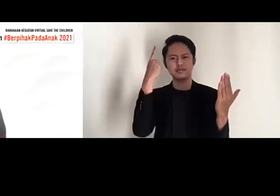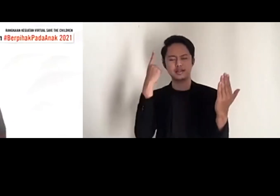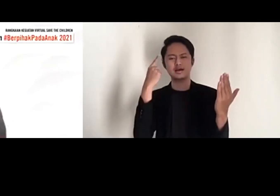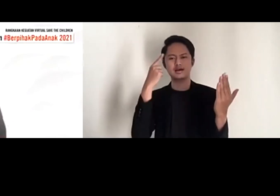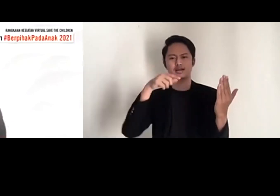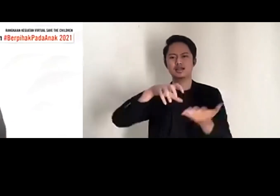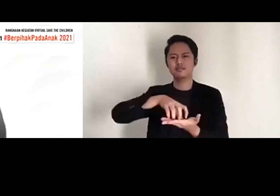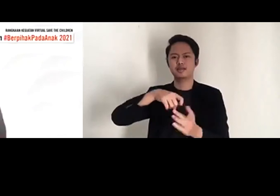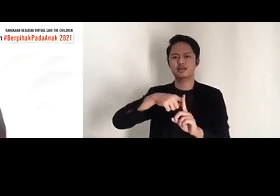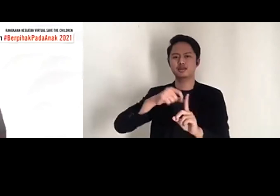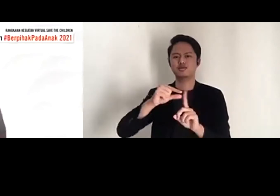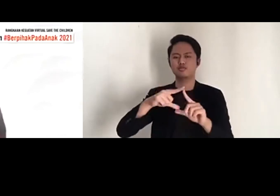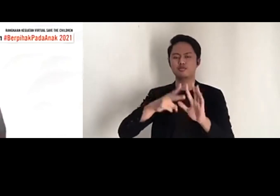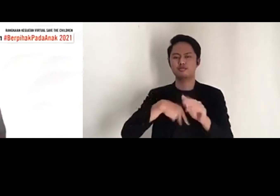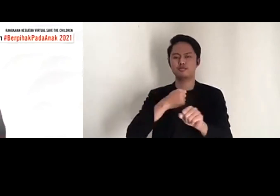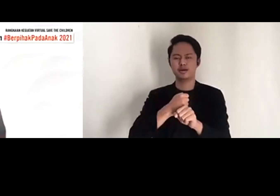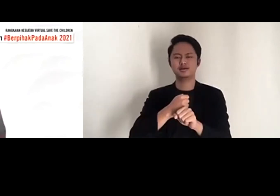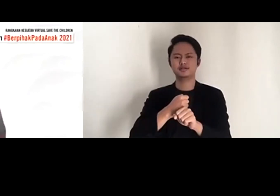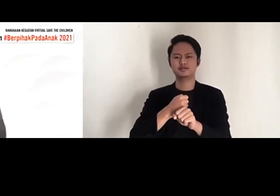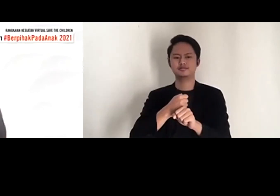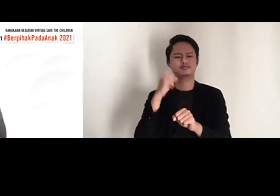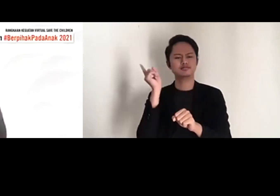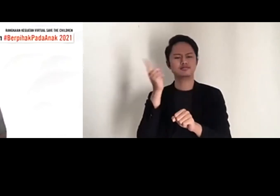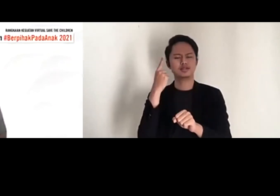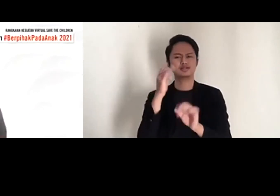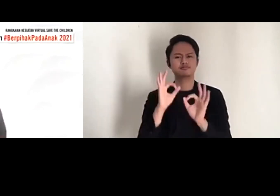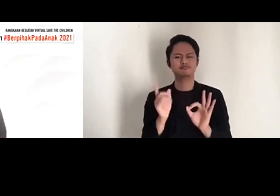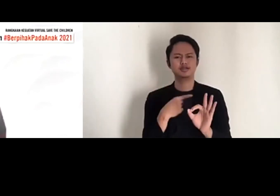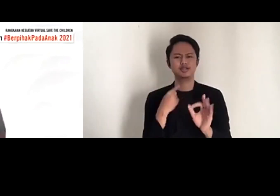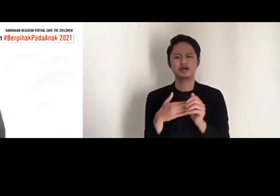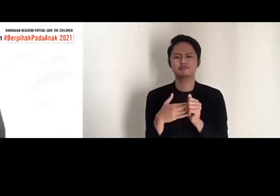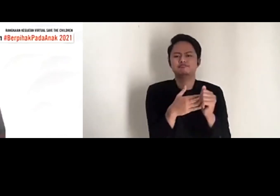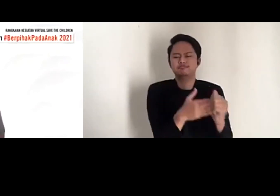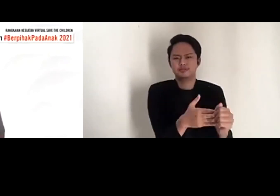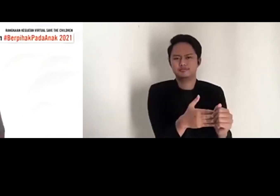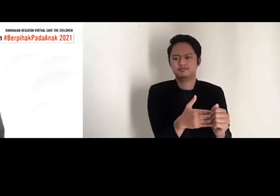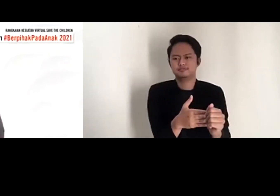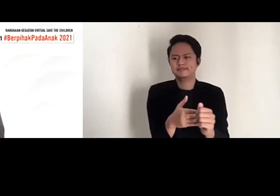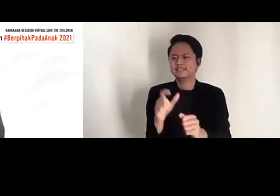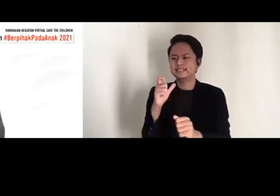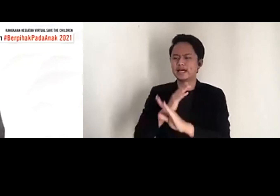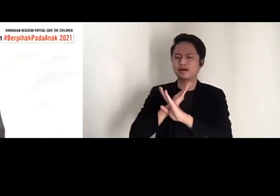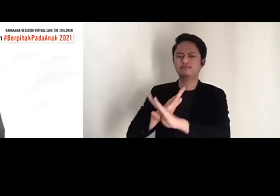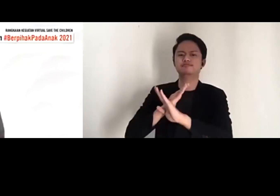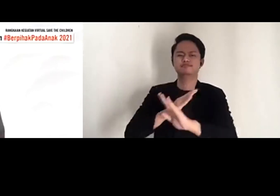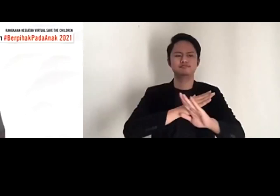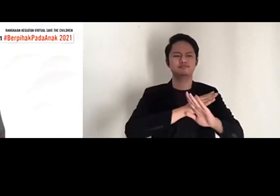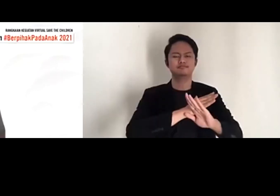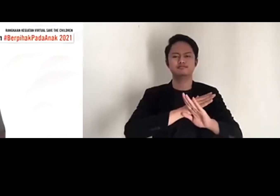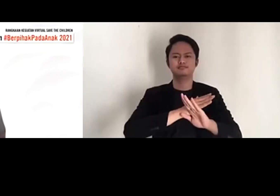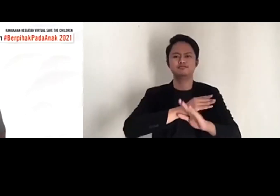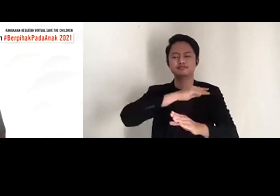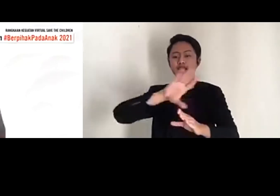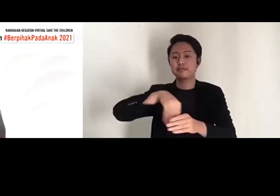leader yang mengkoordinasikan upaya pencegahan dan penanggulangan dengan melibatkan